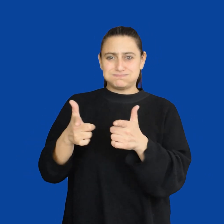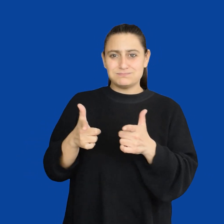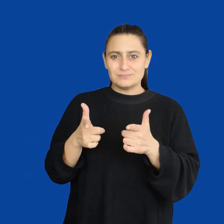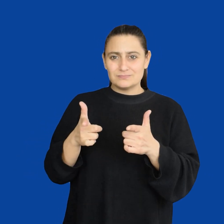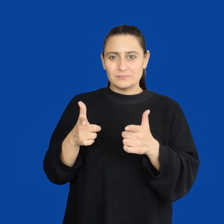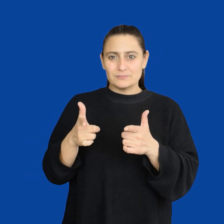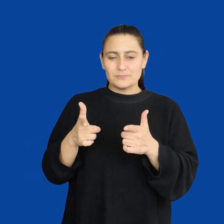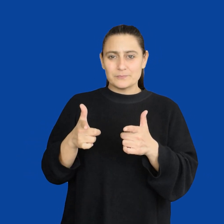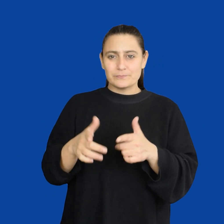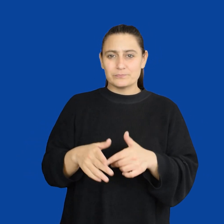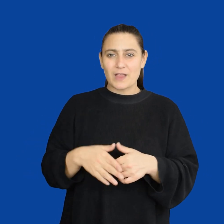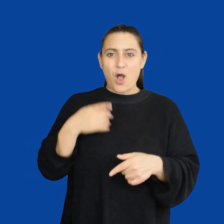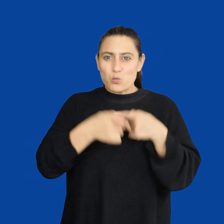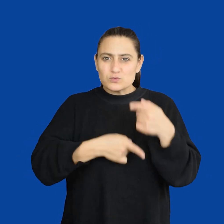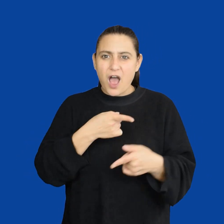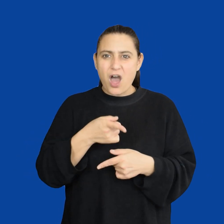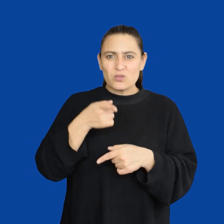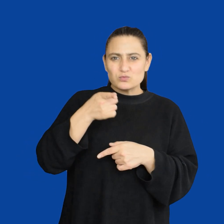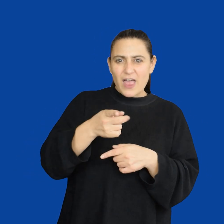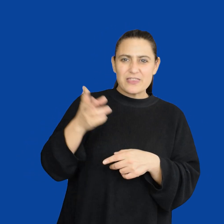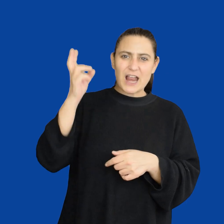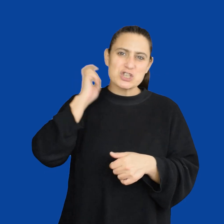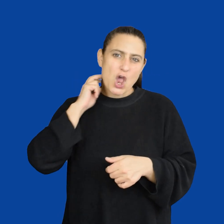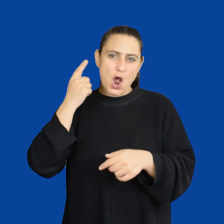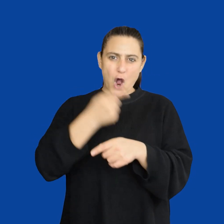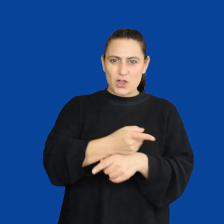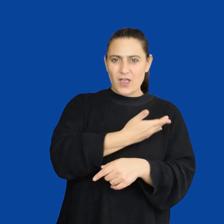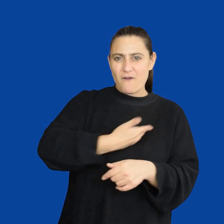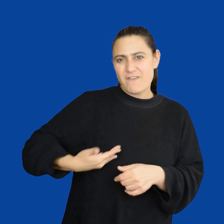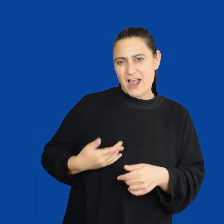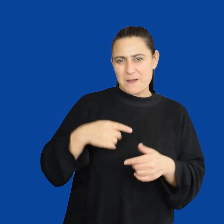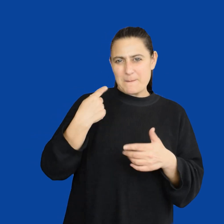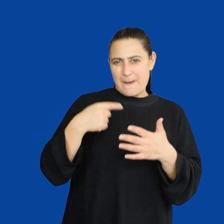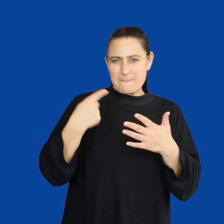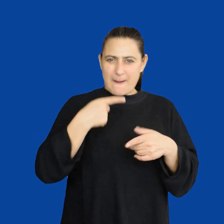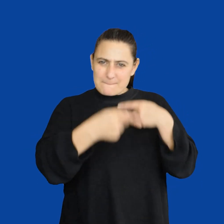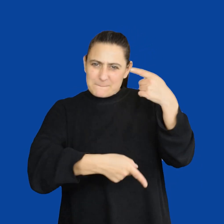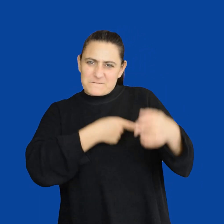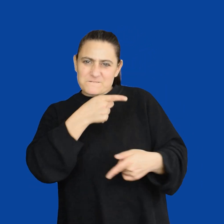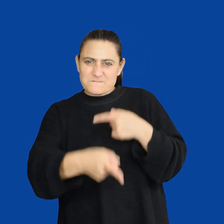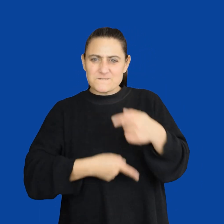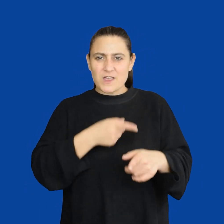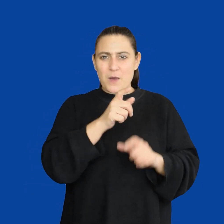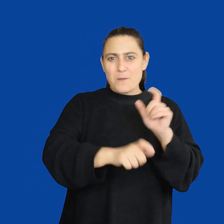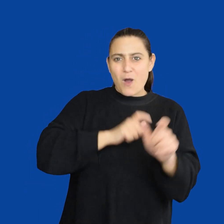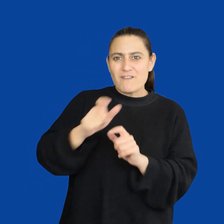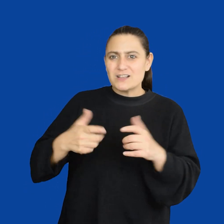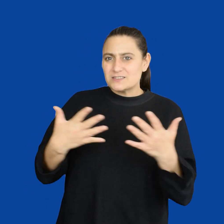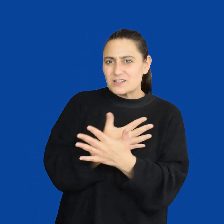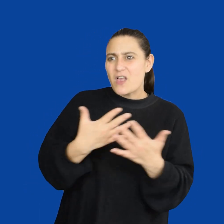fueron secuestrados y asesinados. Acusados de conspirar contra el gobierno, de traición y